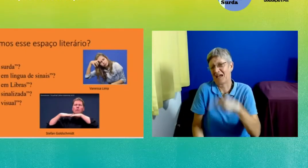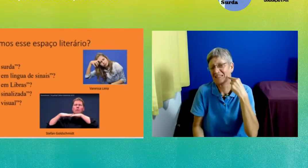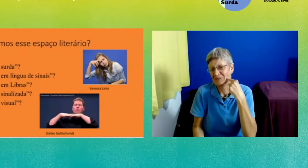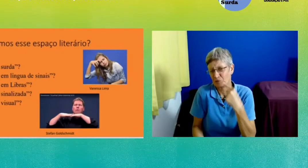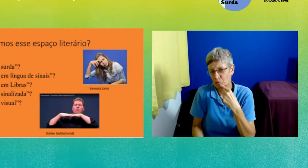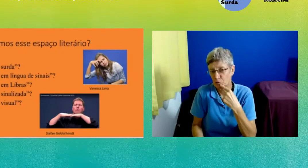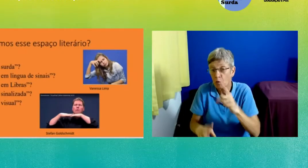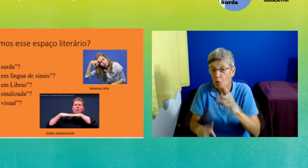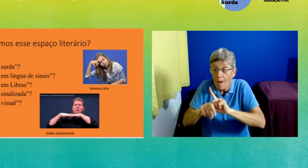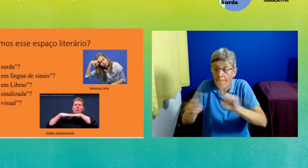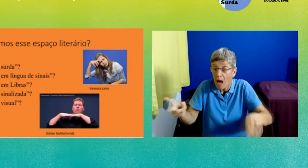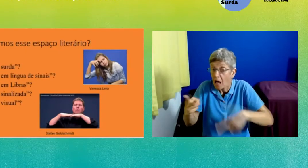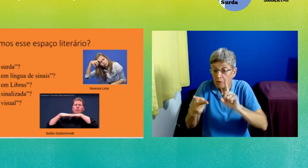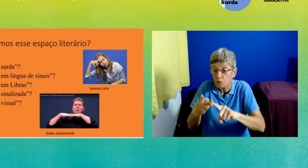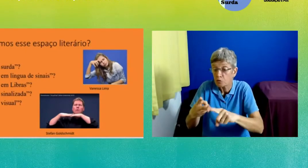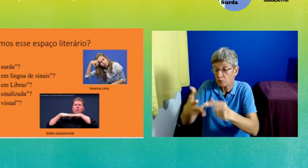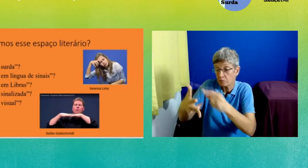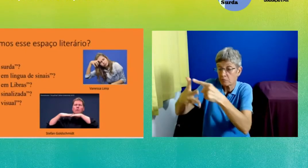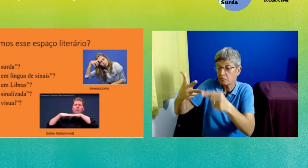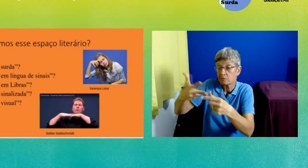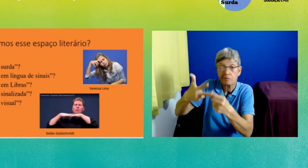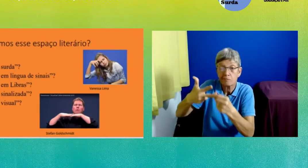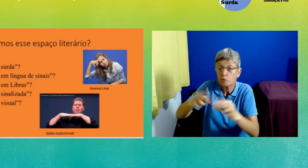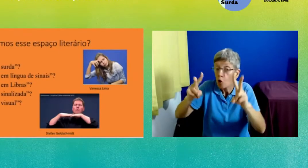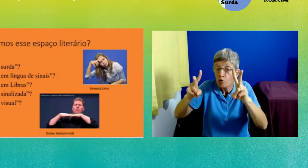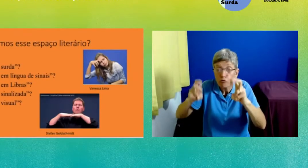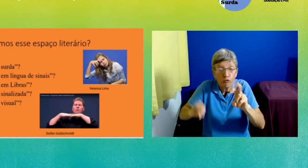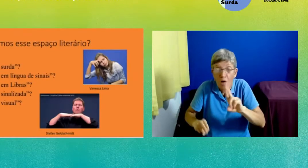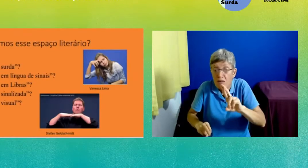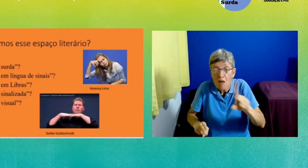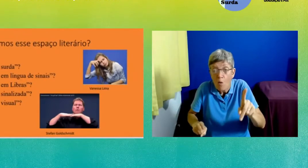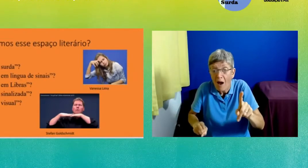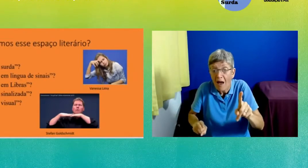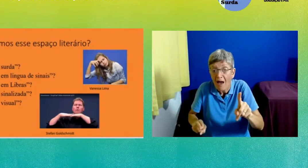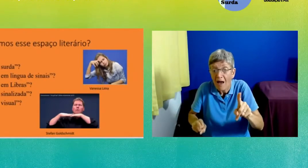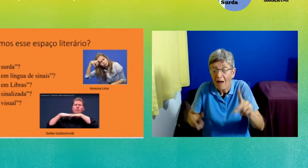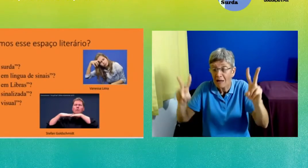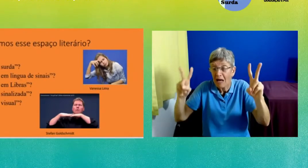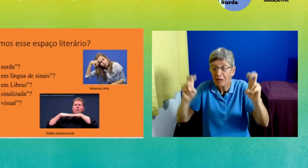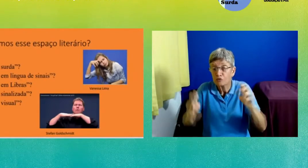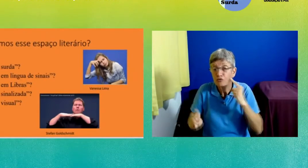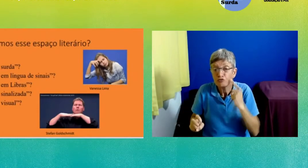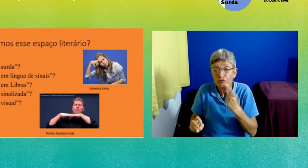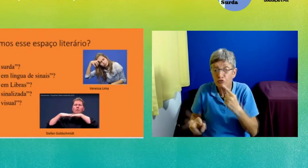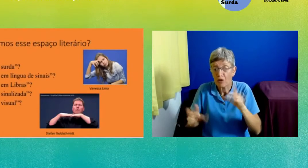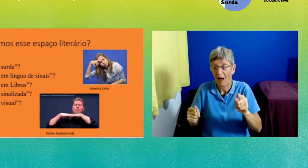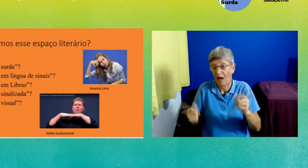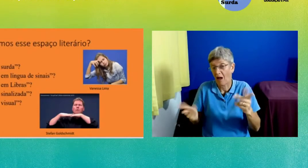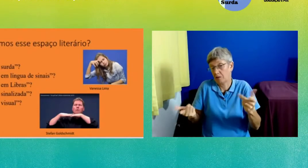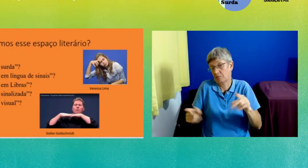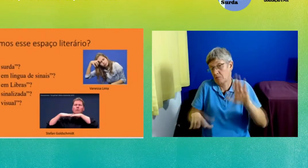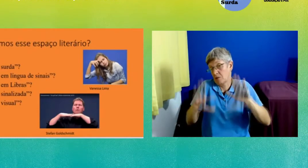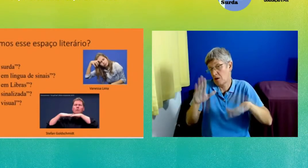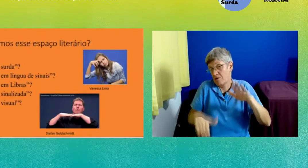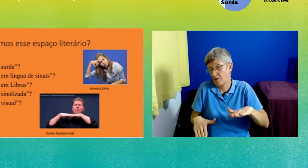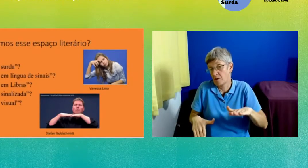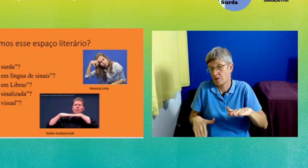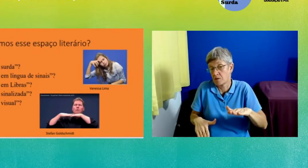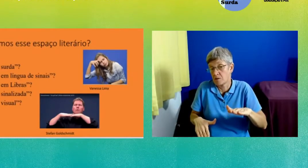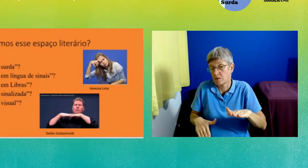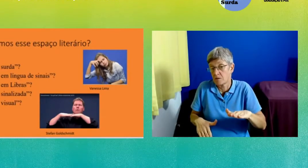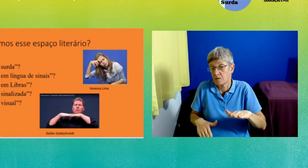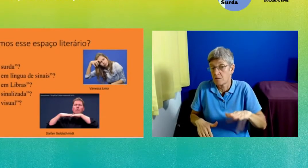que fez. O objetivo, o público é o ouvinte. E não é para o surdo aquela